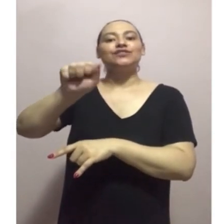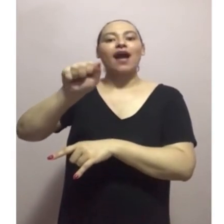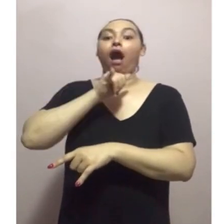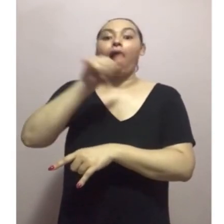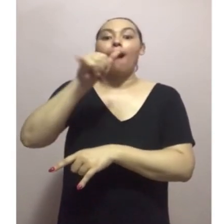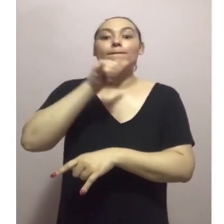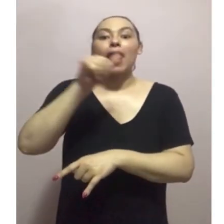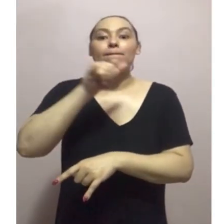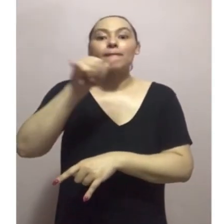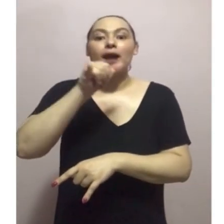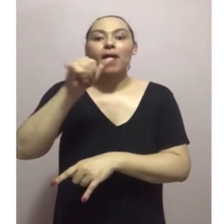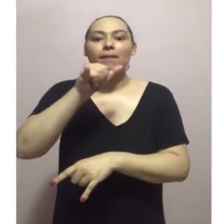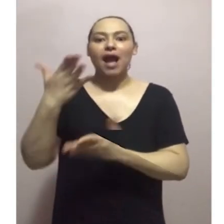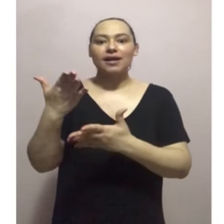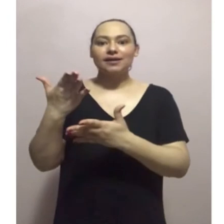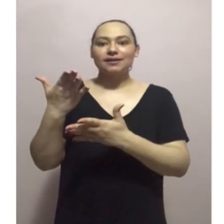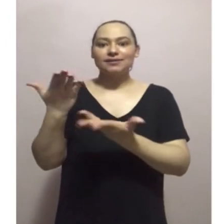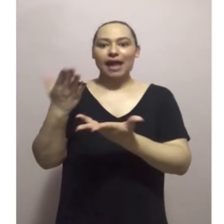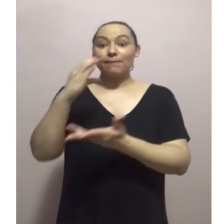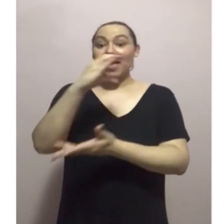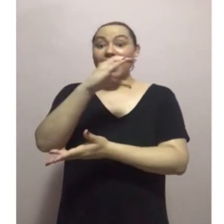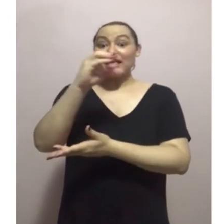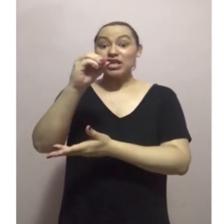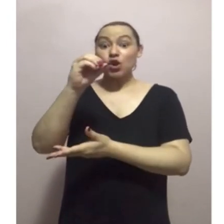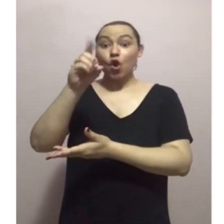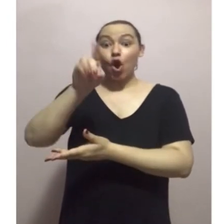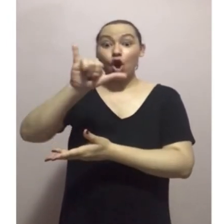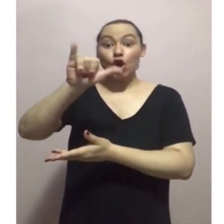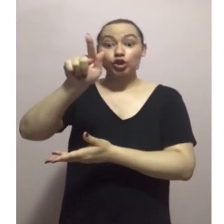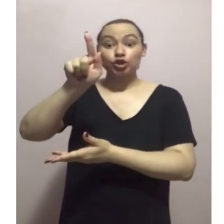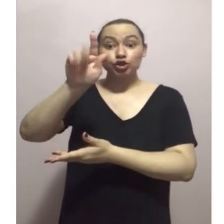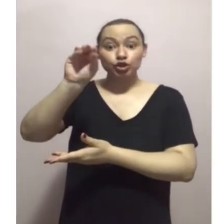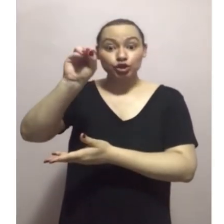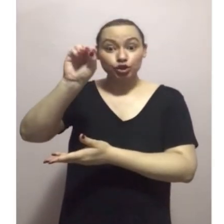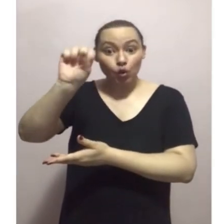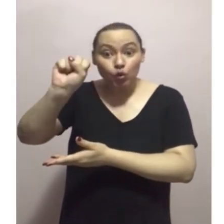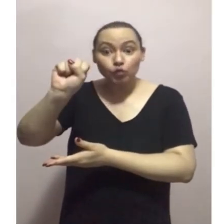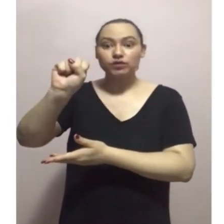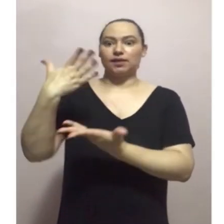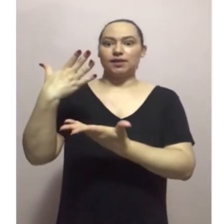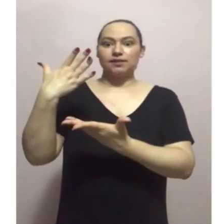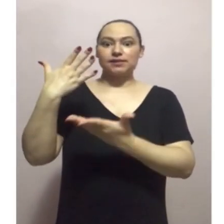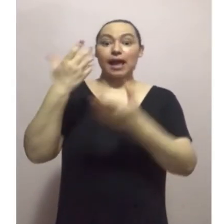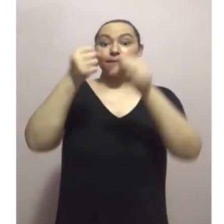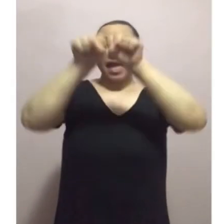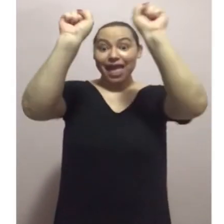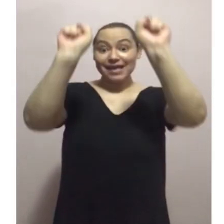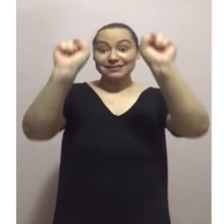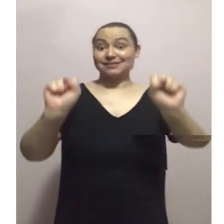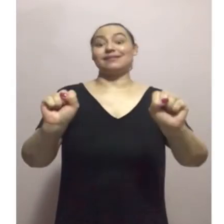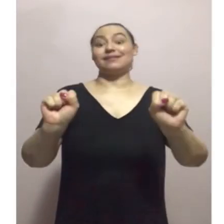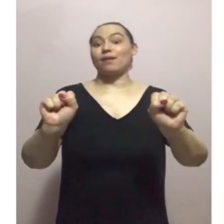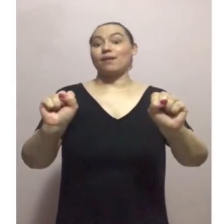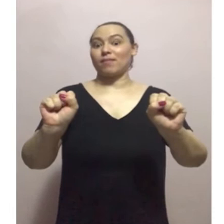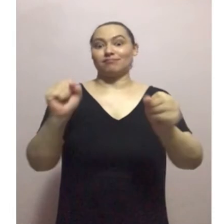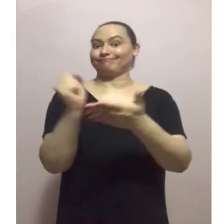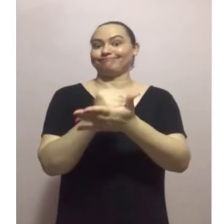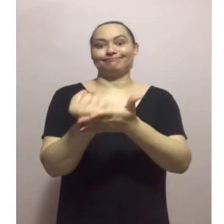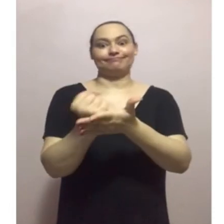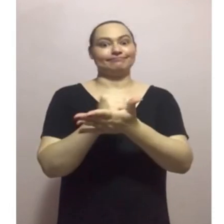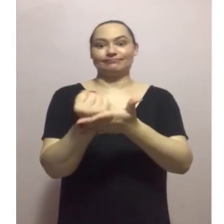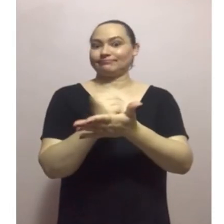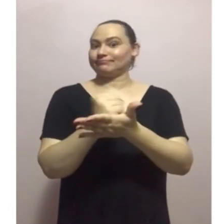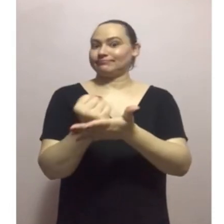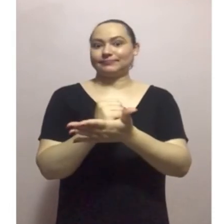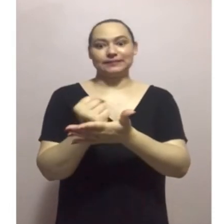que deságua em programação, em códigos, em rodar sistemas, né? E